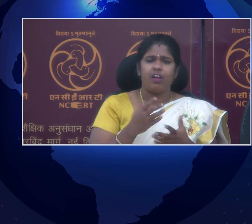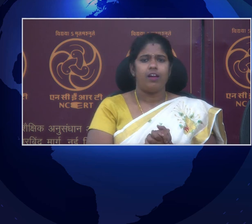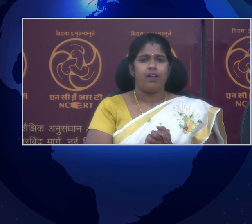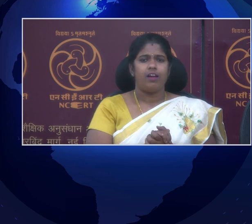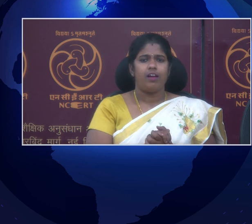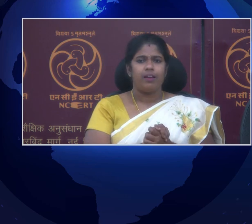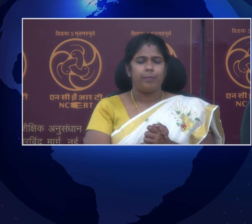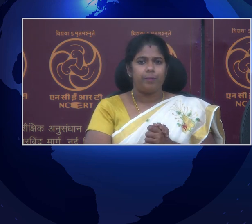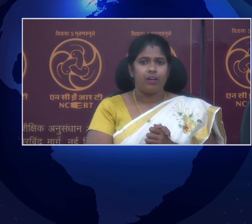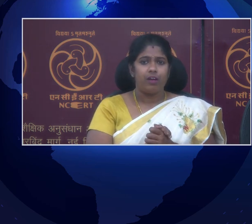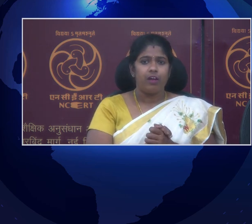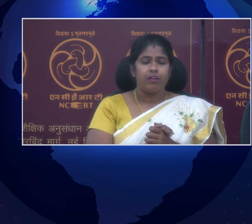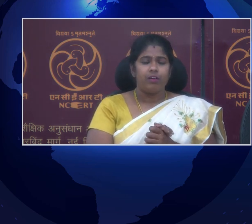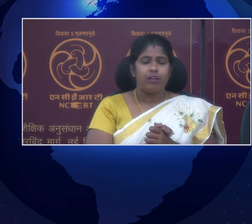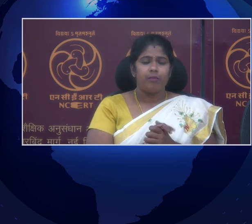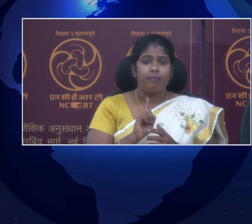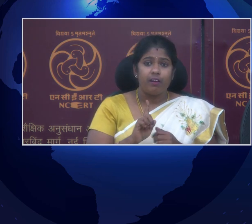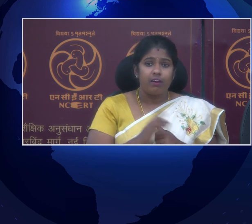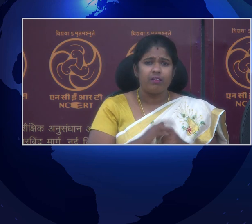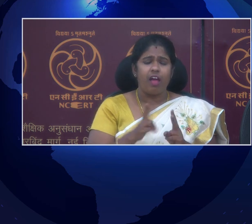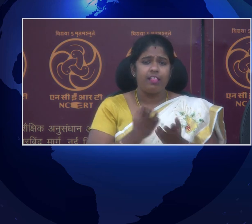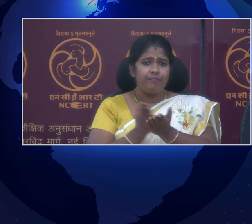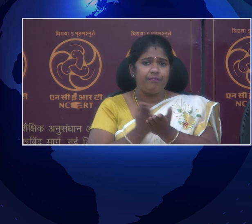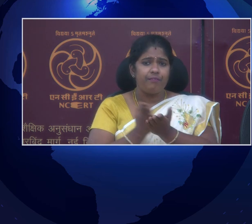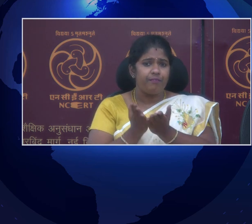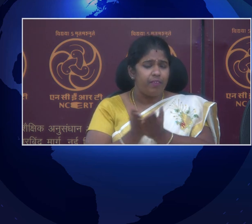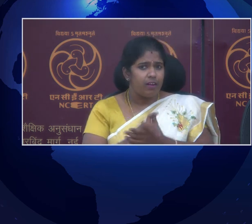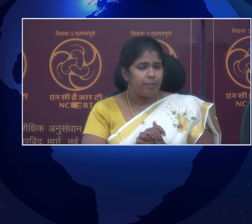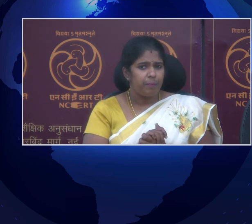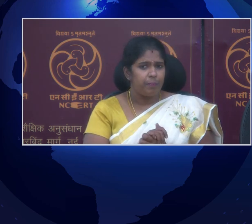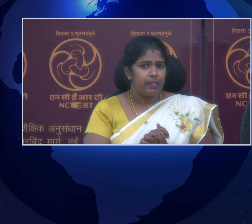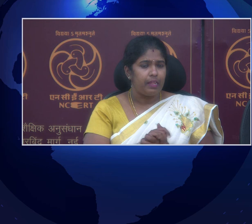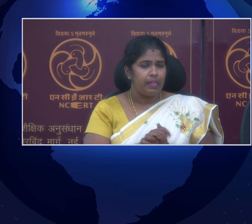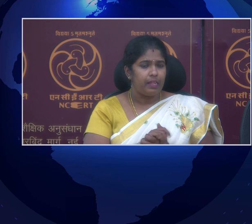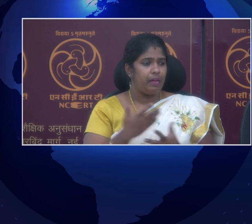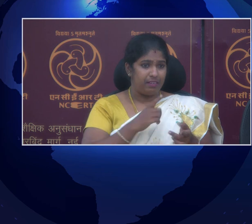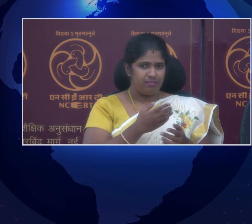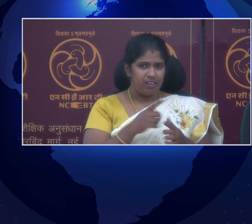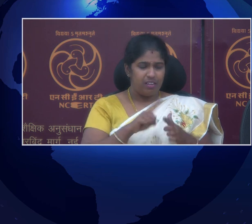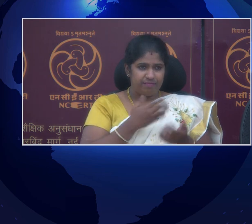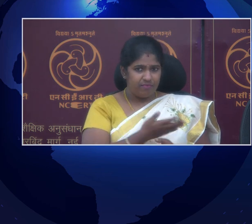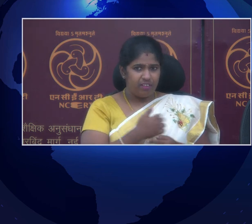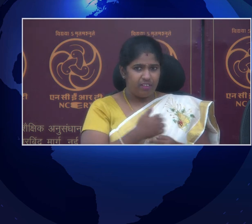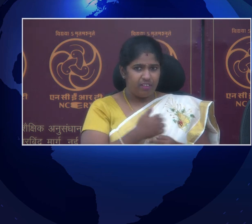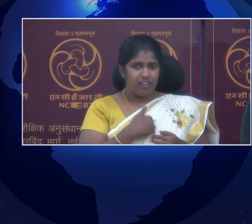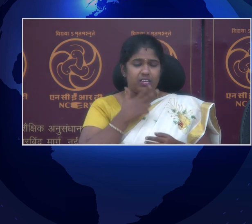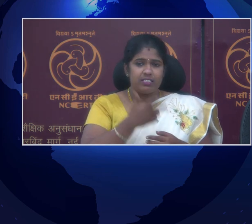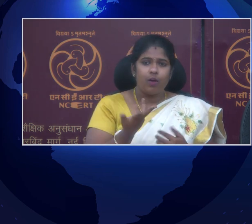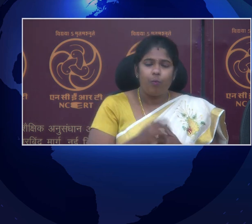बात नहीं है, लेकिन इसके अलावा जो जैसा प्रबोध सेठ कह रहे थे, जो केयर गिवर्स हैं,